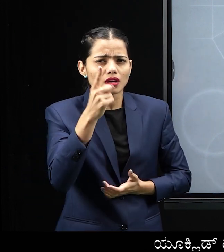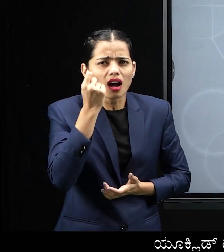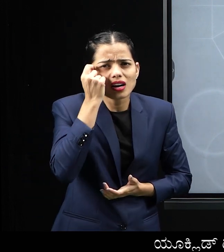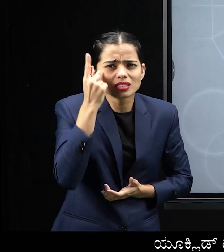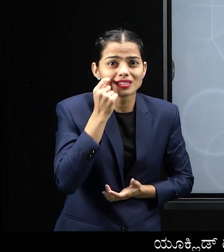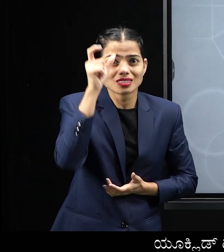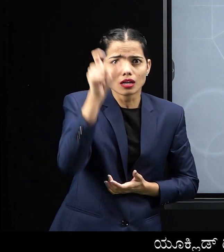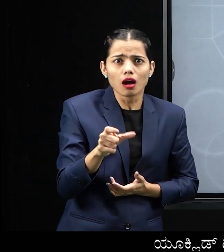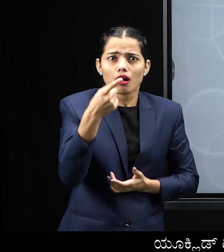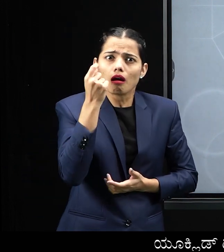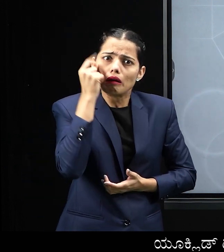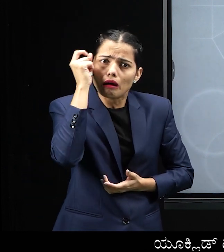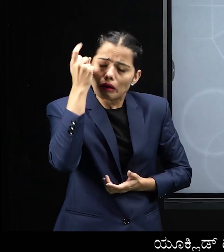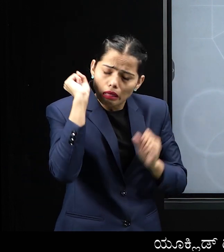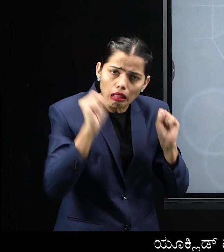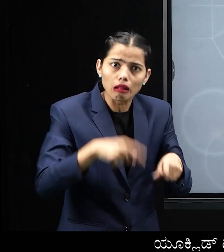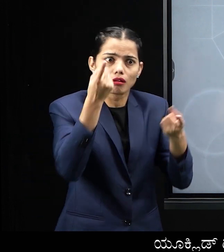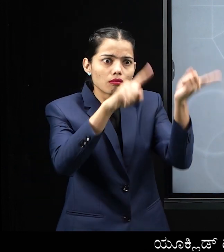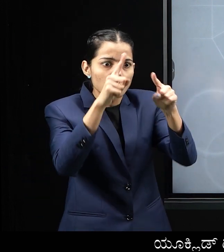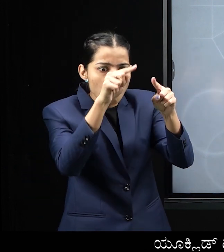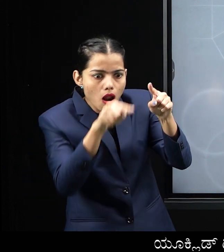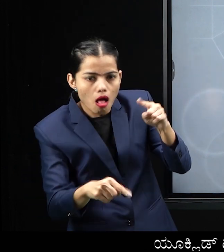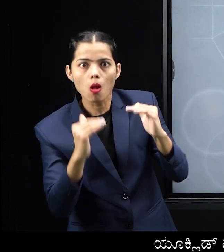ಯೂಕ್ಲಿಡ್ ಡಿವಿಷನ್ ಅಲ್ಗಾರಿದಮ್ ಅನ್ನು ಅರ್ಥಮಾಡಿಕೊಳ್ಳಲು